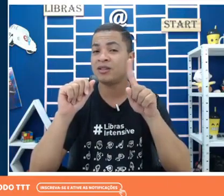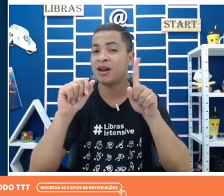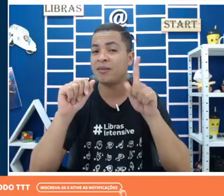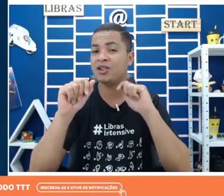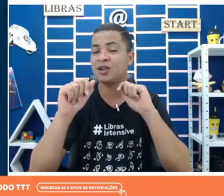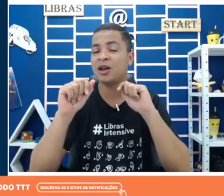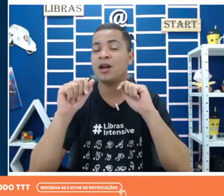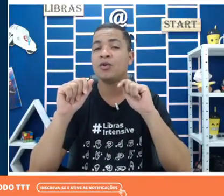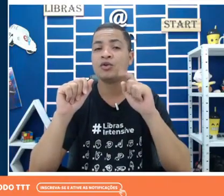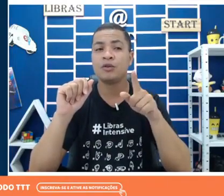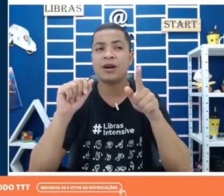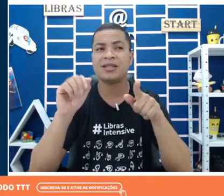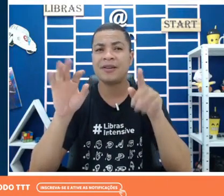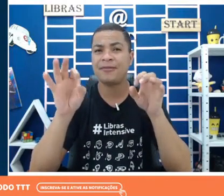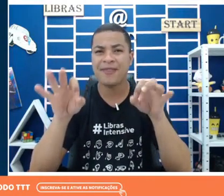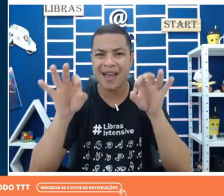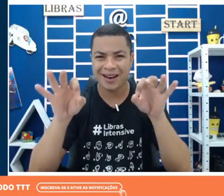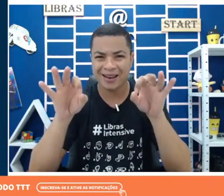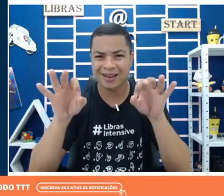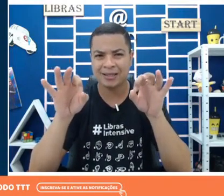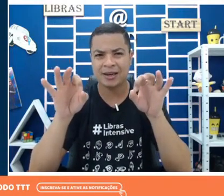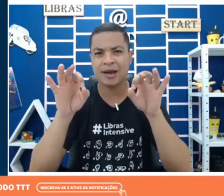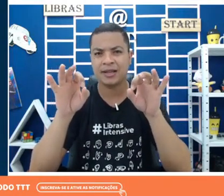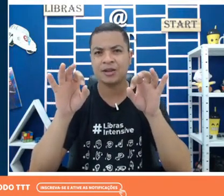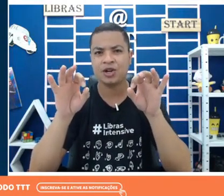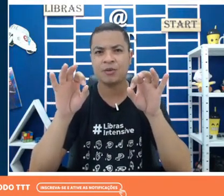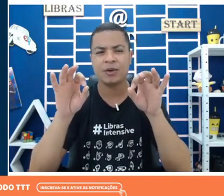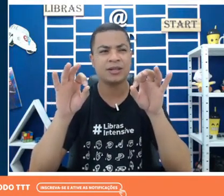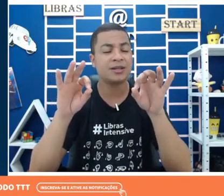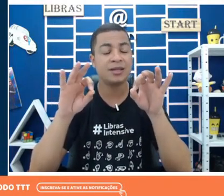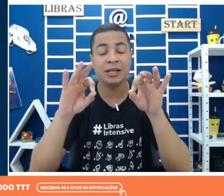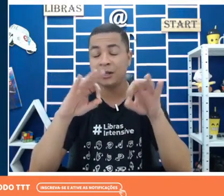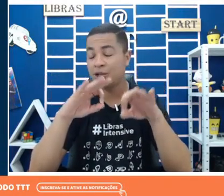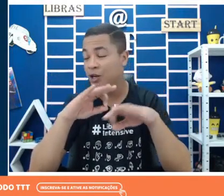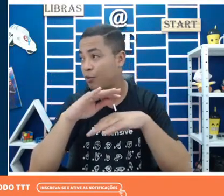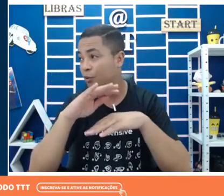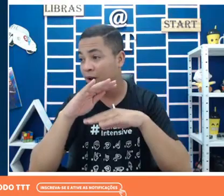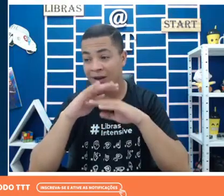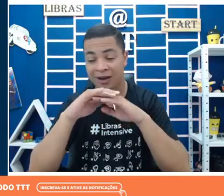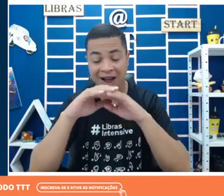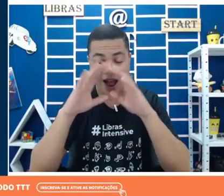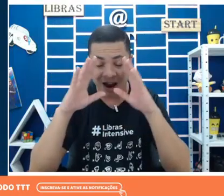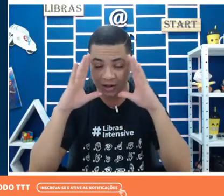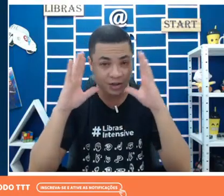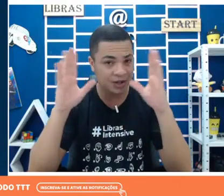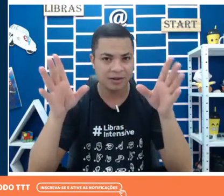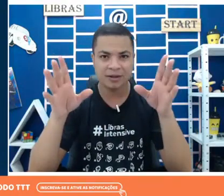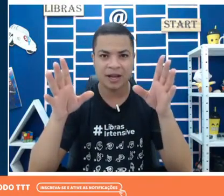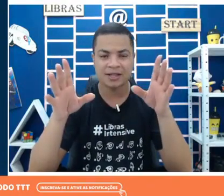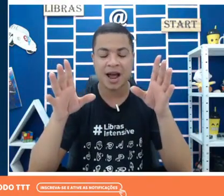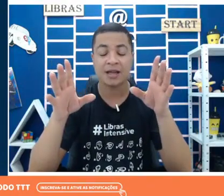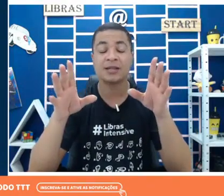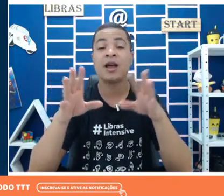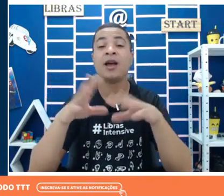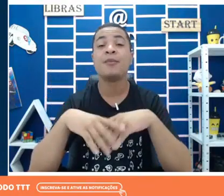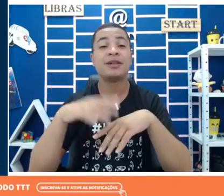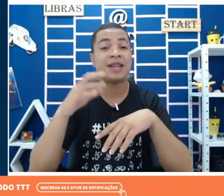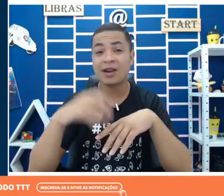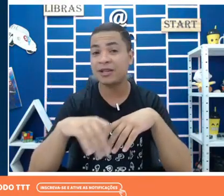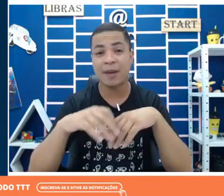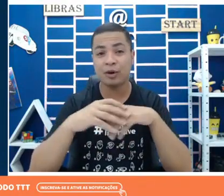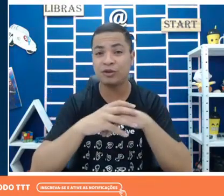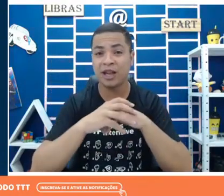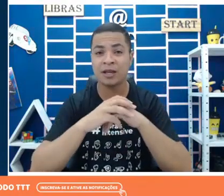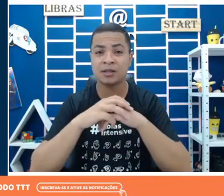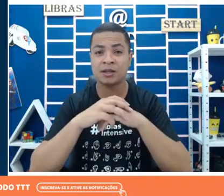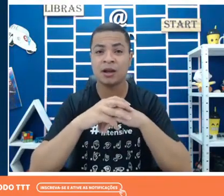Não necessariamente. O surdo pode ser fera em sinais, tá, gente? Pode ser, sim, tipo hard em sinais. Mas se ele